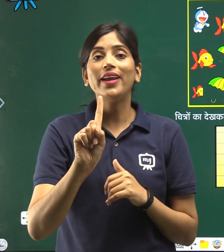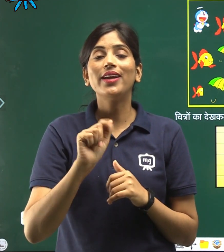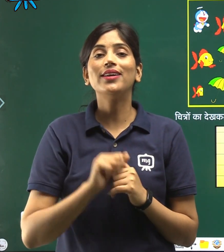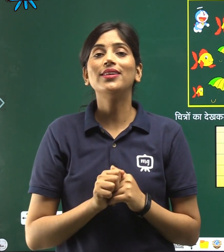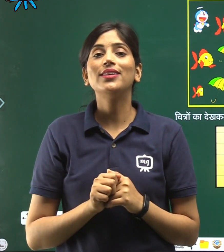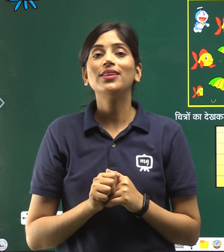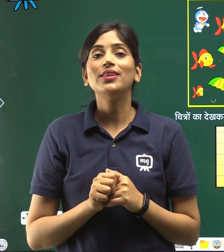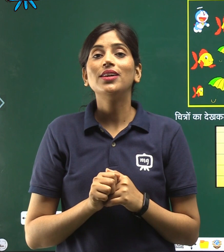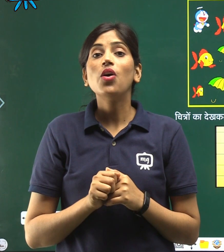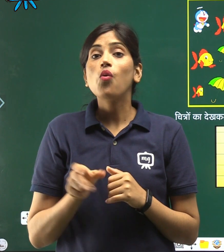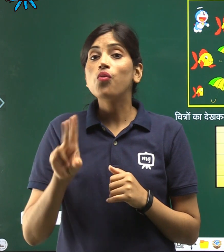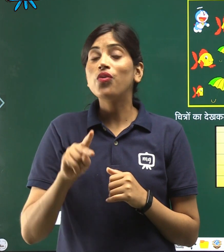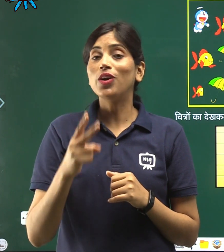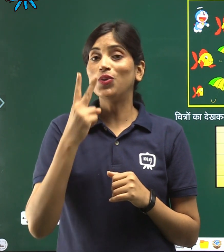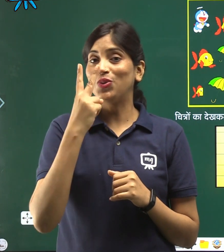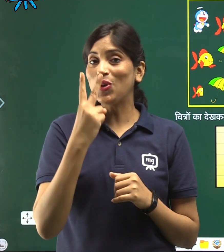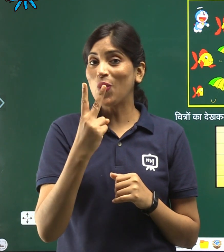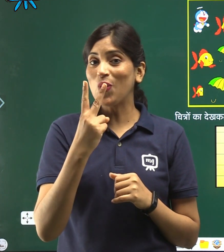1, फिर 2,